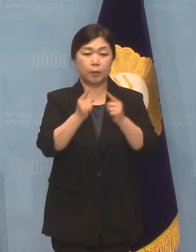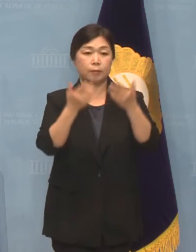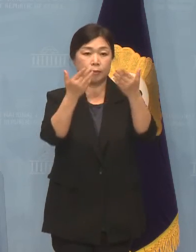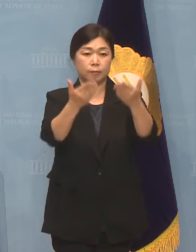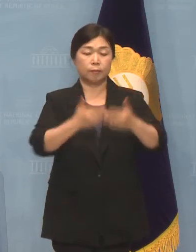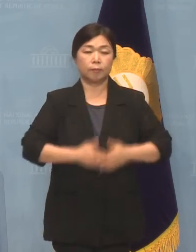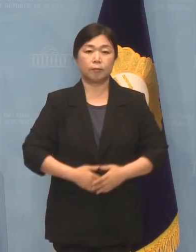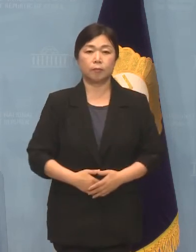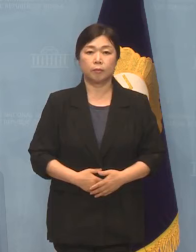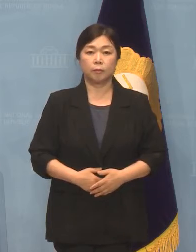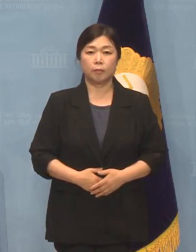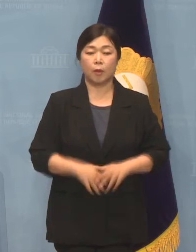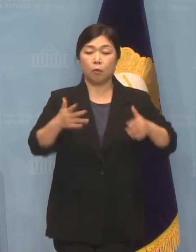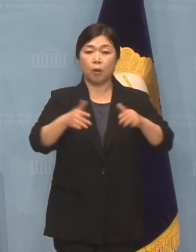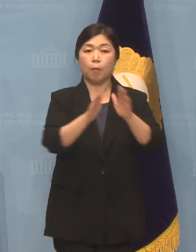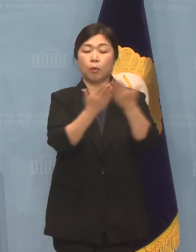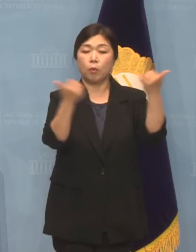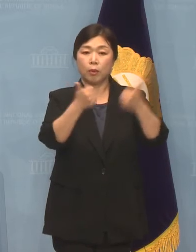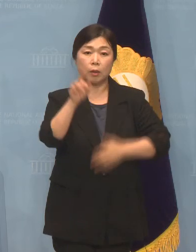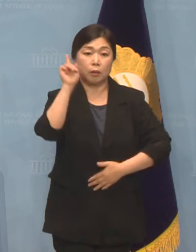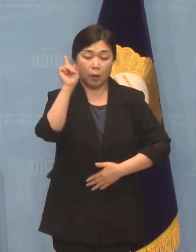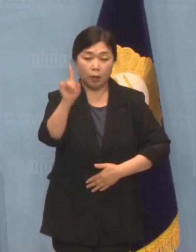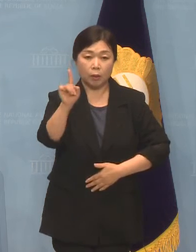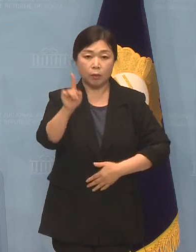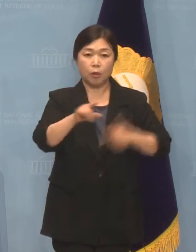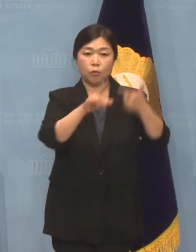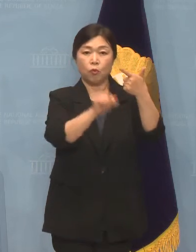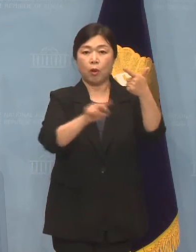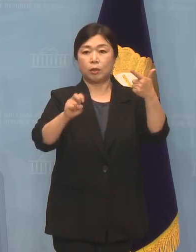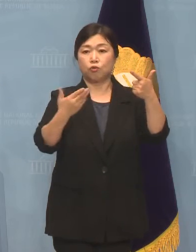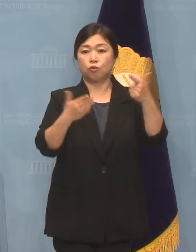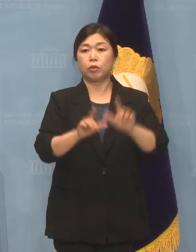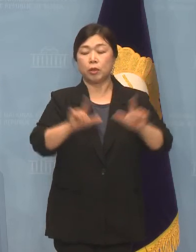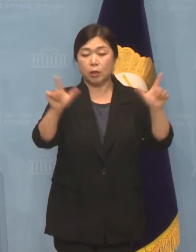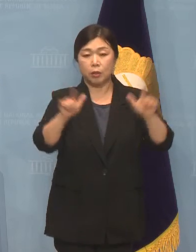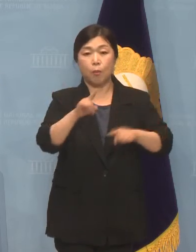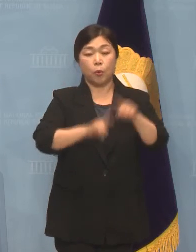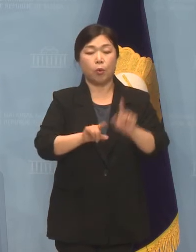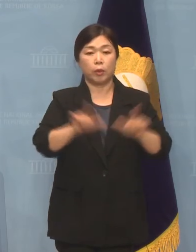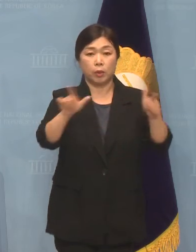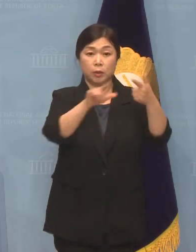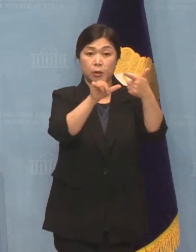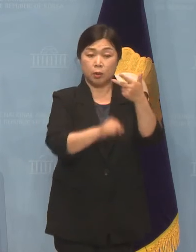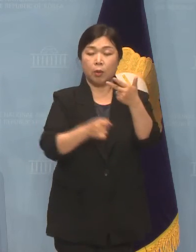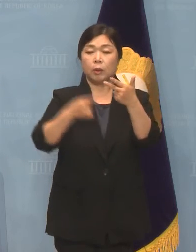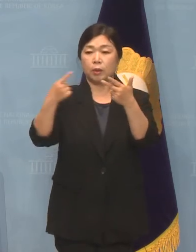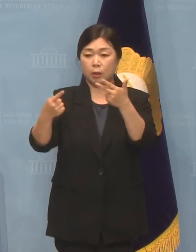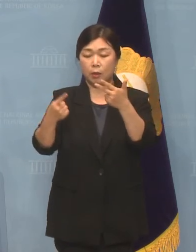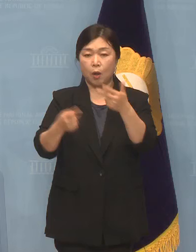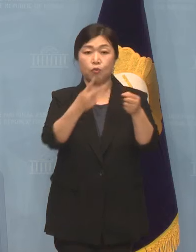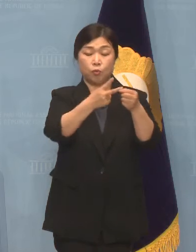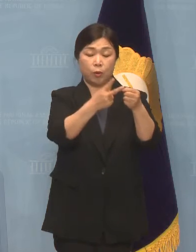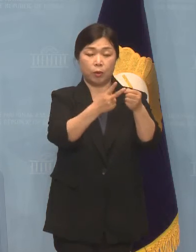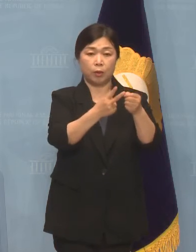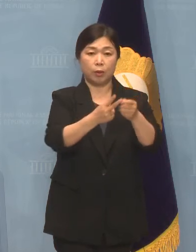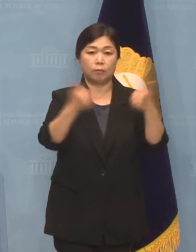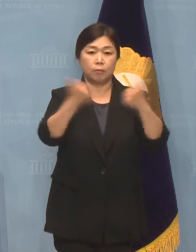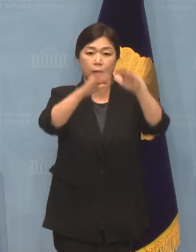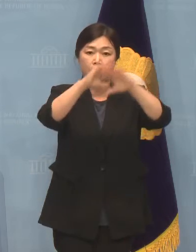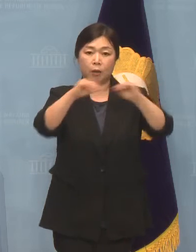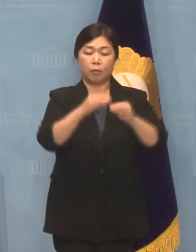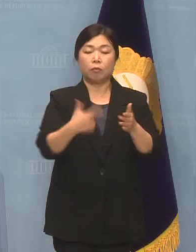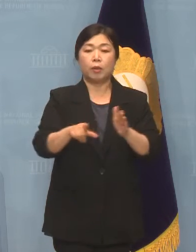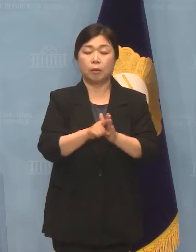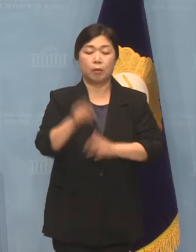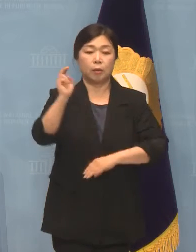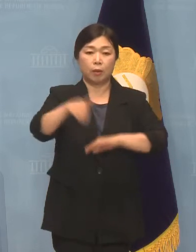일정입니다. 국회 본회의가 내일 6월 29일과 이번 주 목요일 7월 1일에 안건 처리를 위해 예정되어